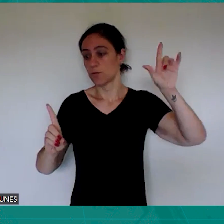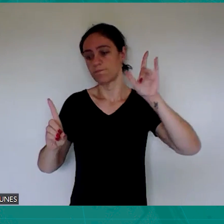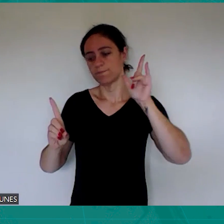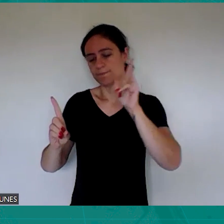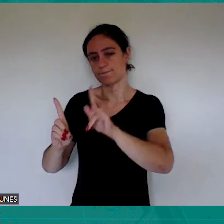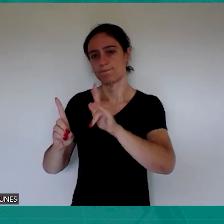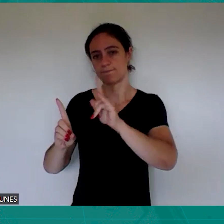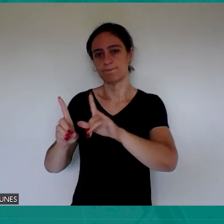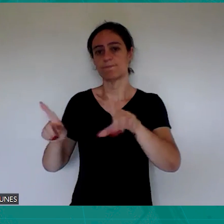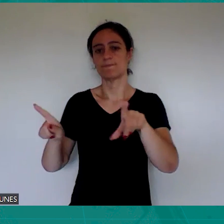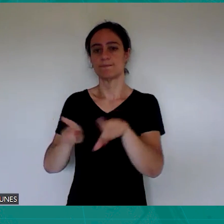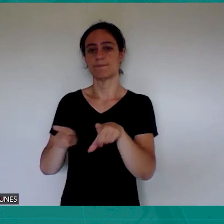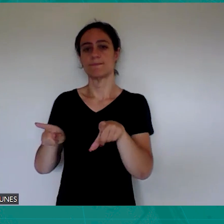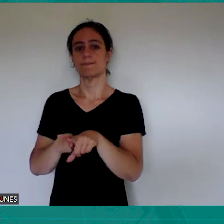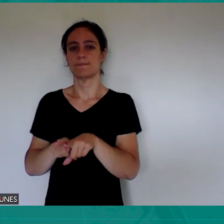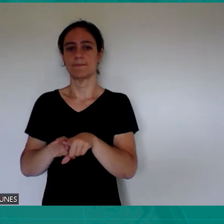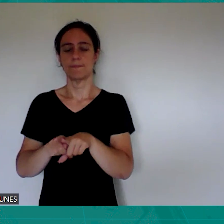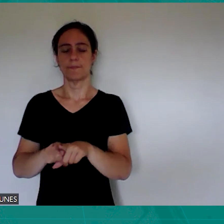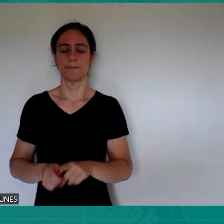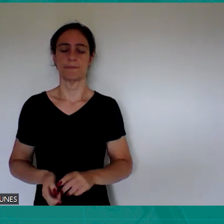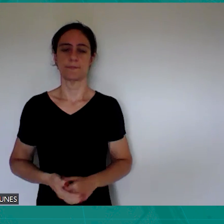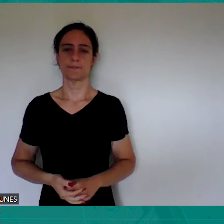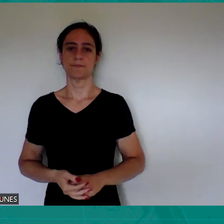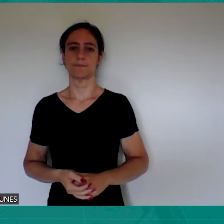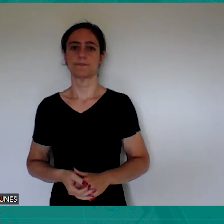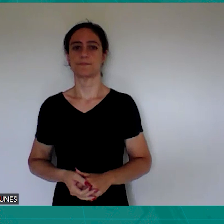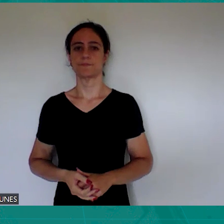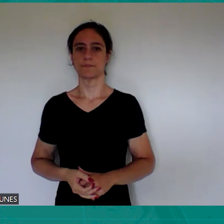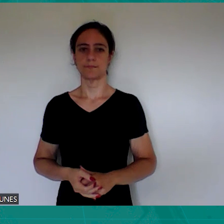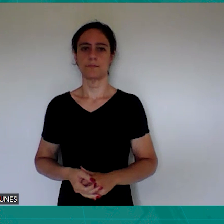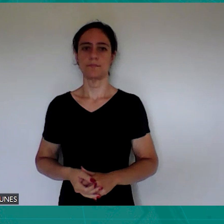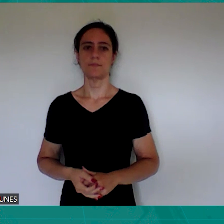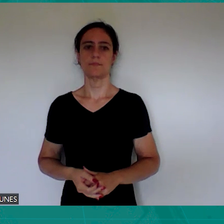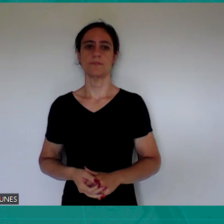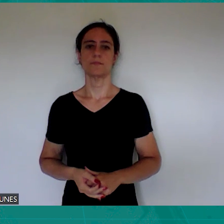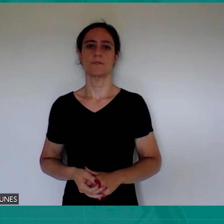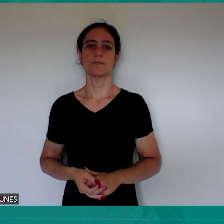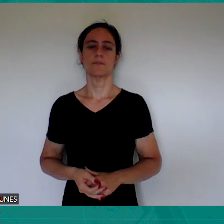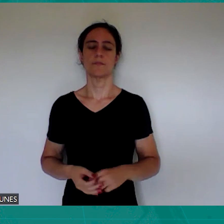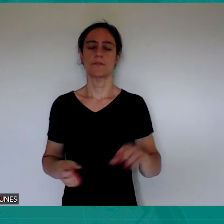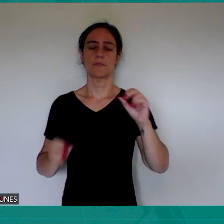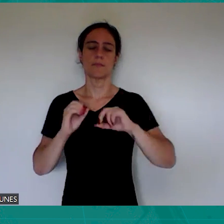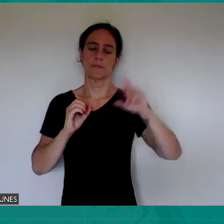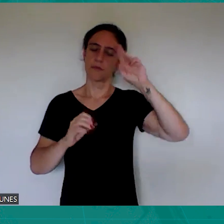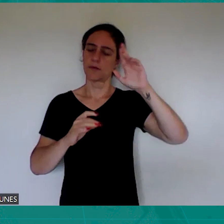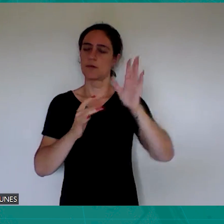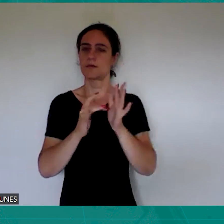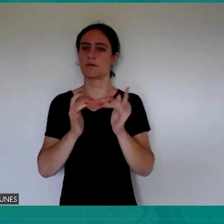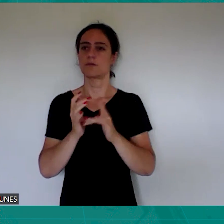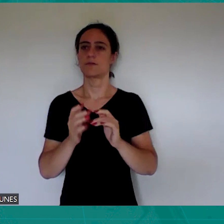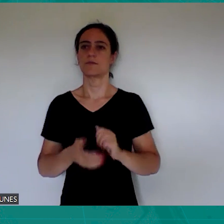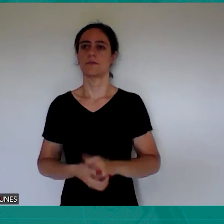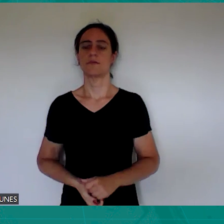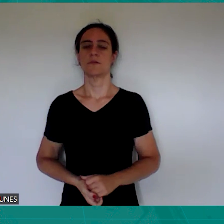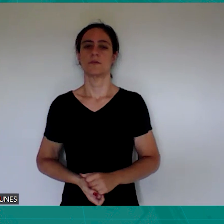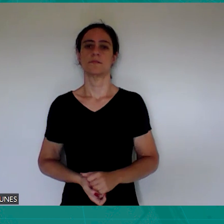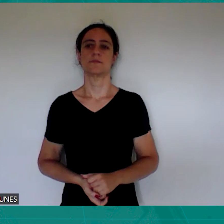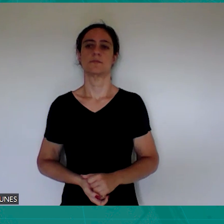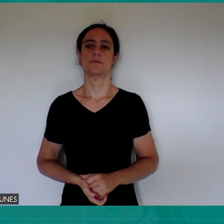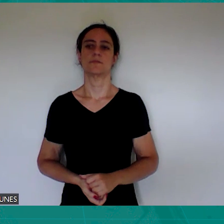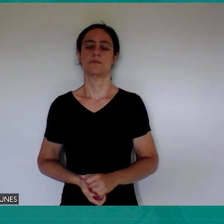amarei e me manifestarei a Ele. Ó Senhor Jesus. E